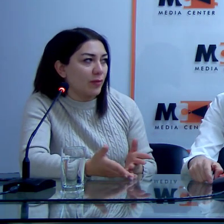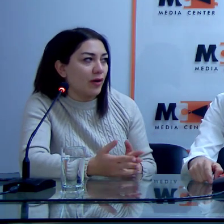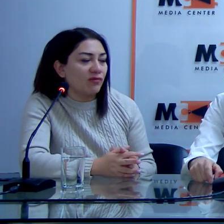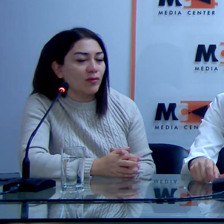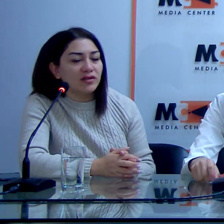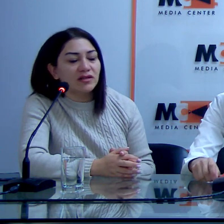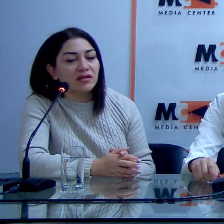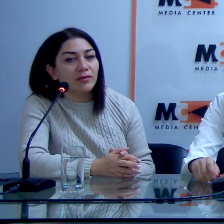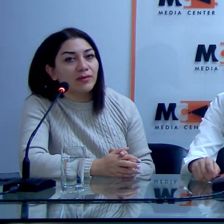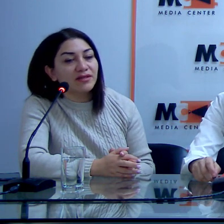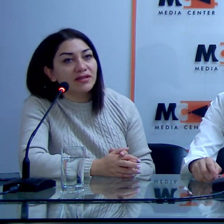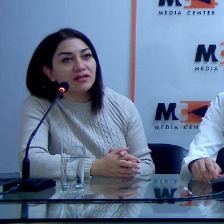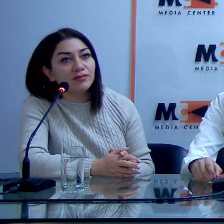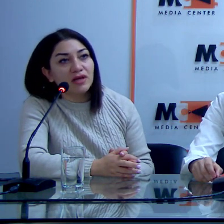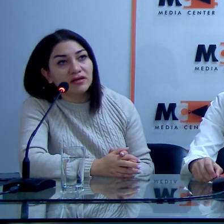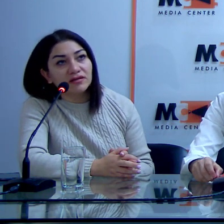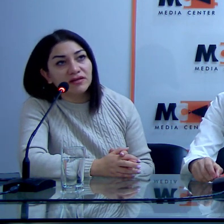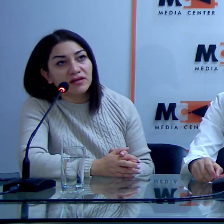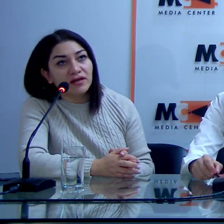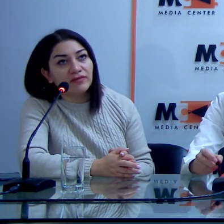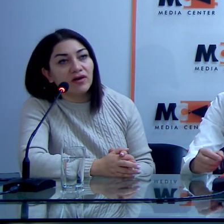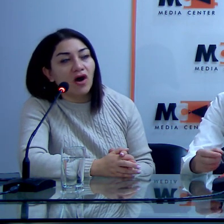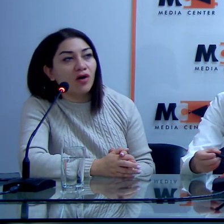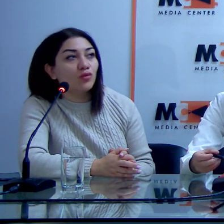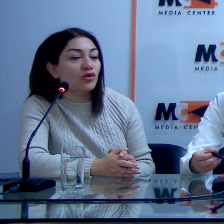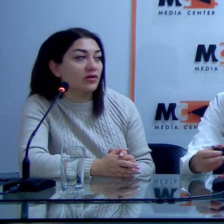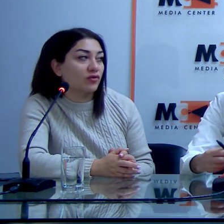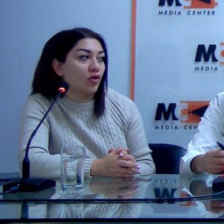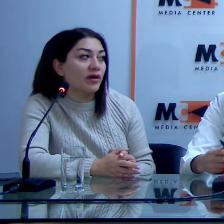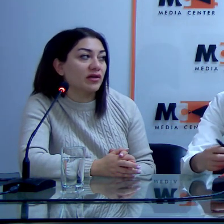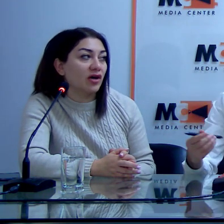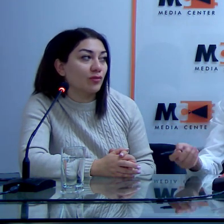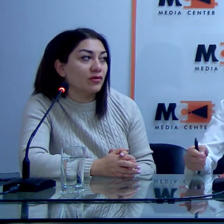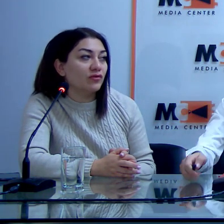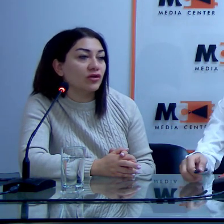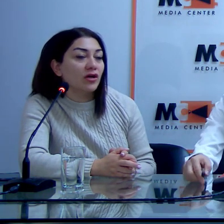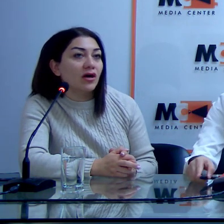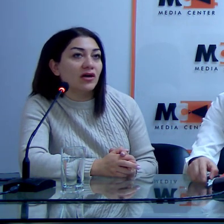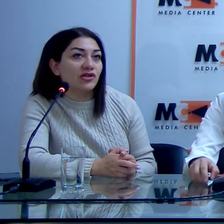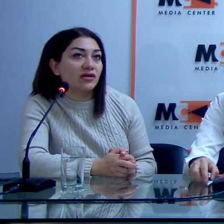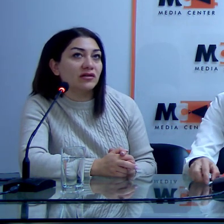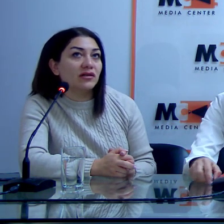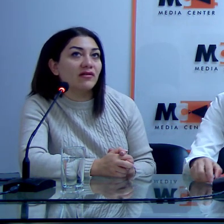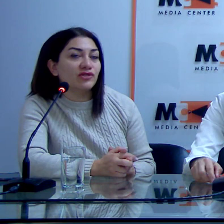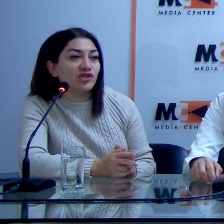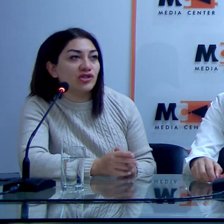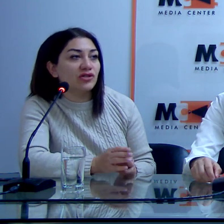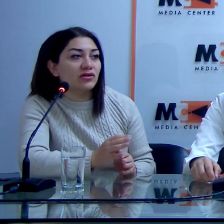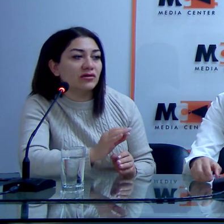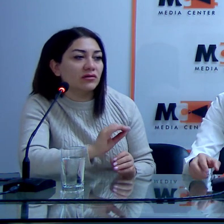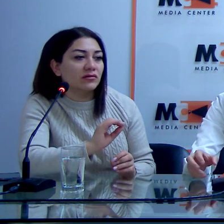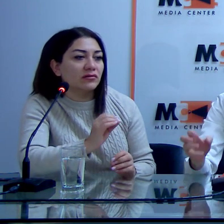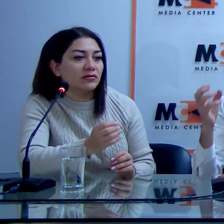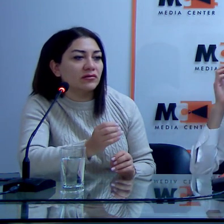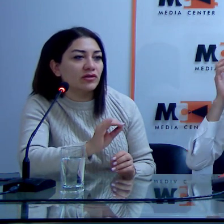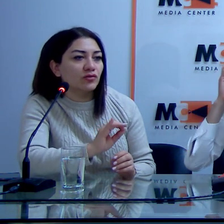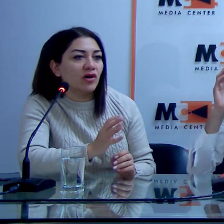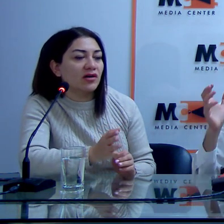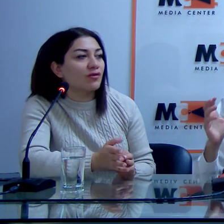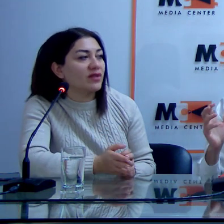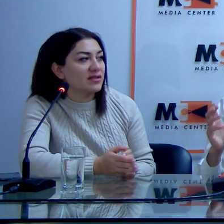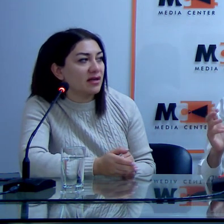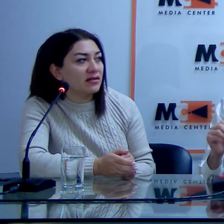մատչելիություն են ապահովում անձանց համար։ Բացի դրանից մի այլ խնդիր է նաև աղմուկը, կողմնակի աղմուկը, որ հաճախ եթե լավ չի